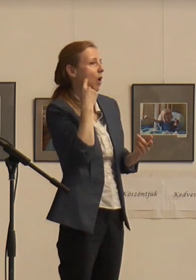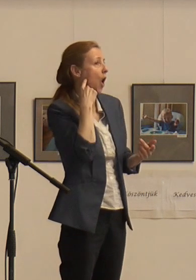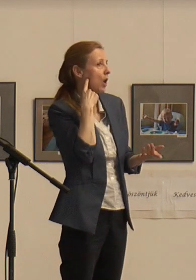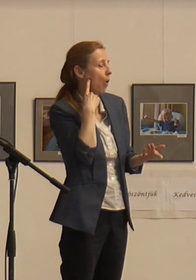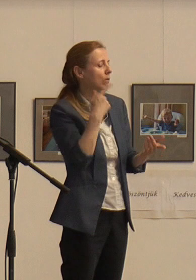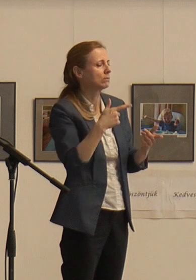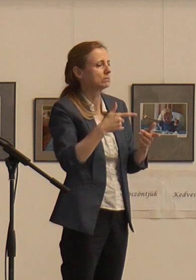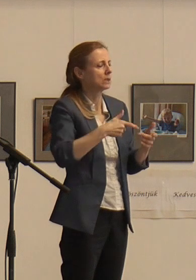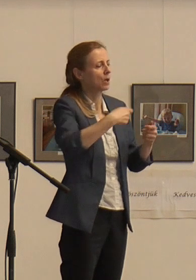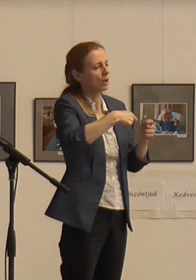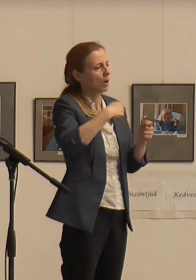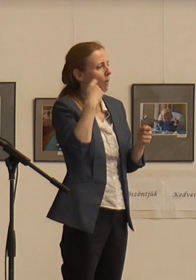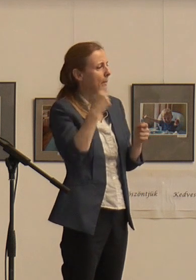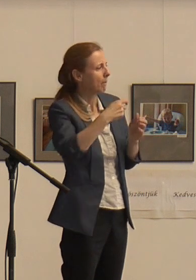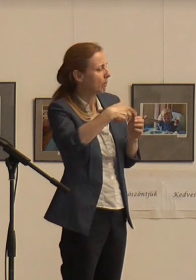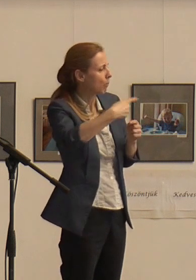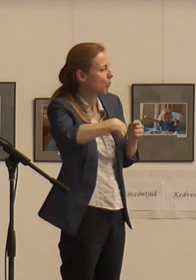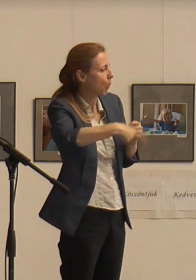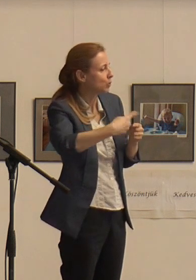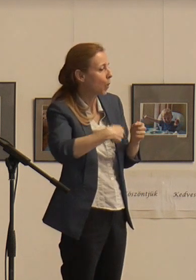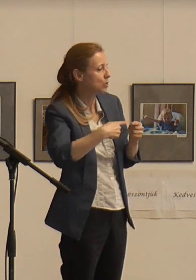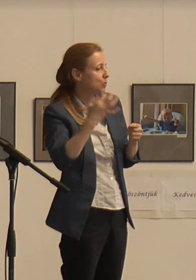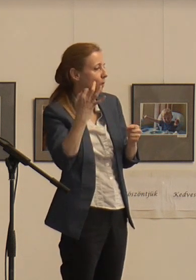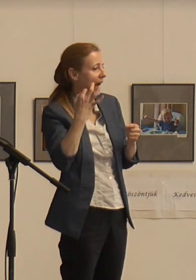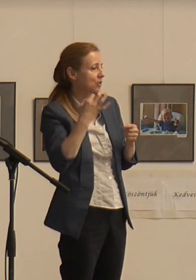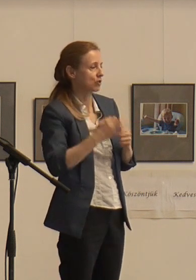motorszúgást felőle?